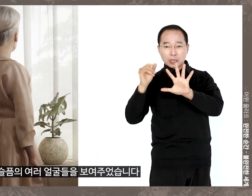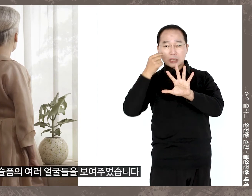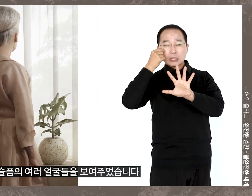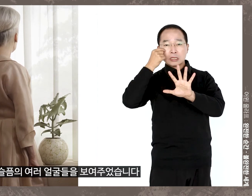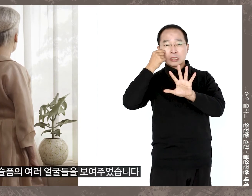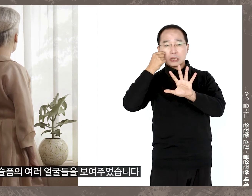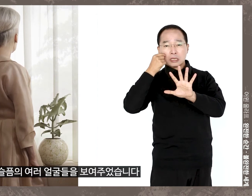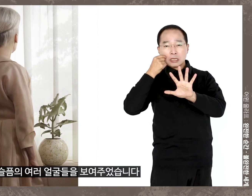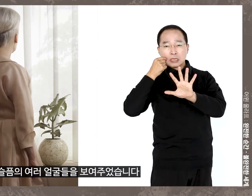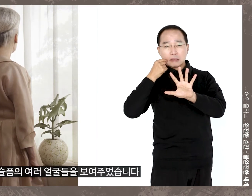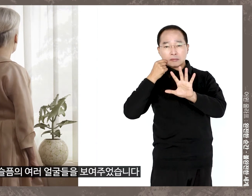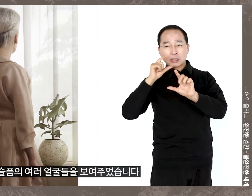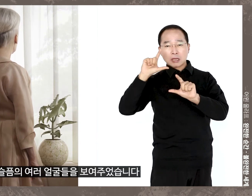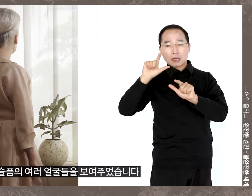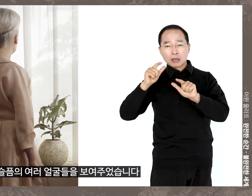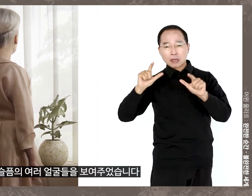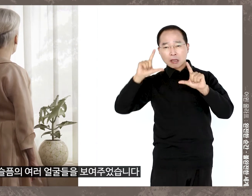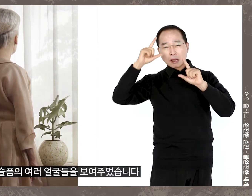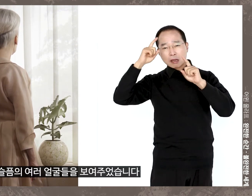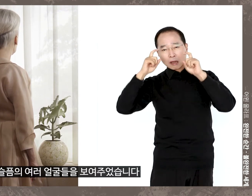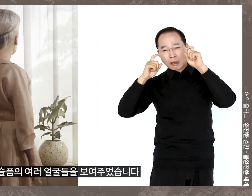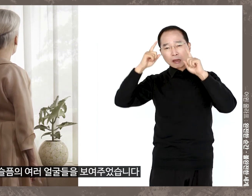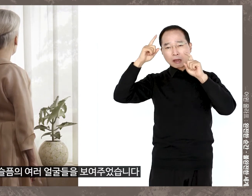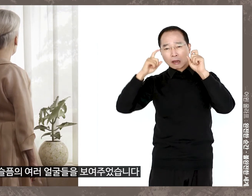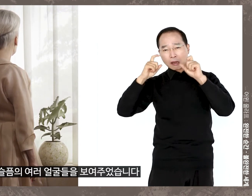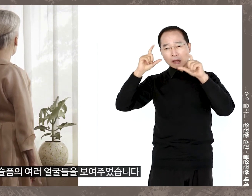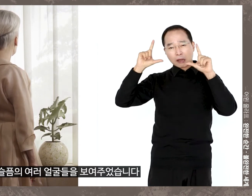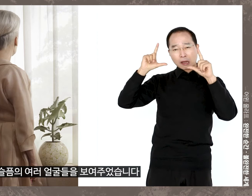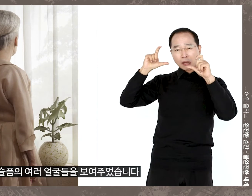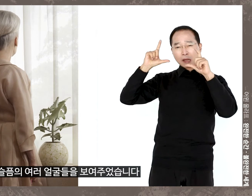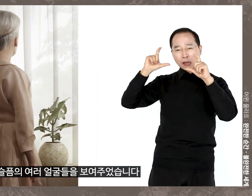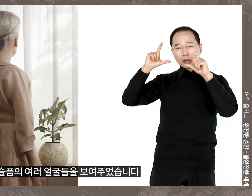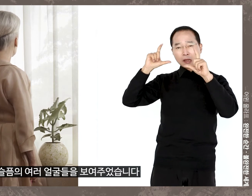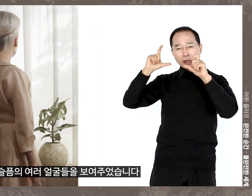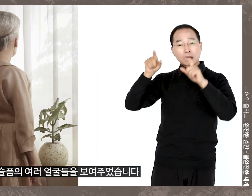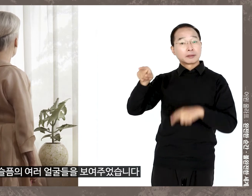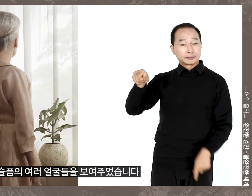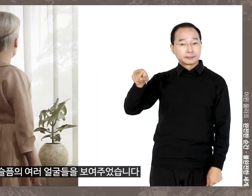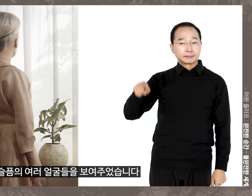슬픔의 여러 얼굴들을 보여주었습니다.